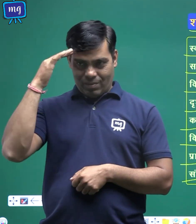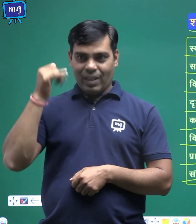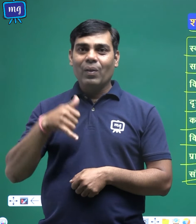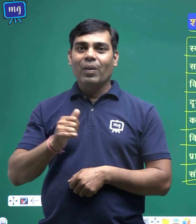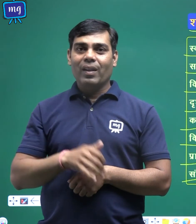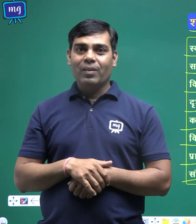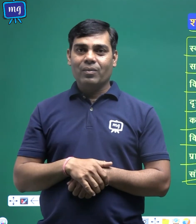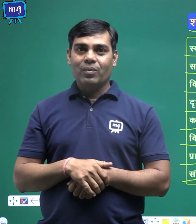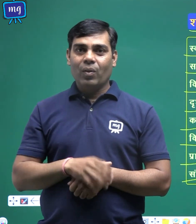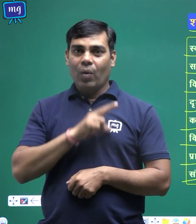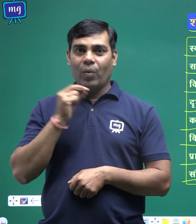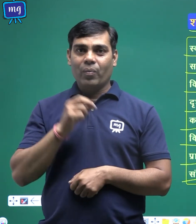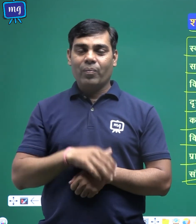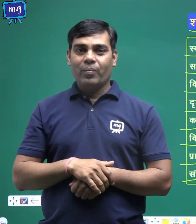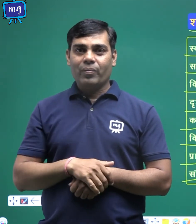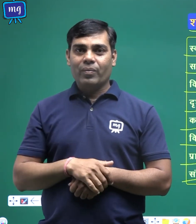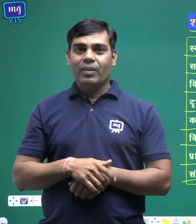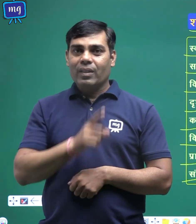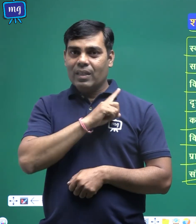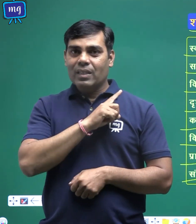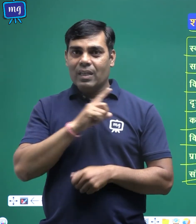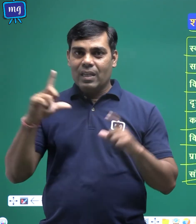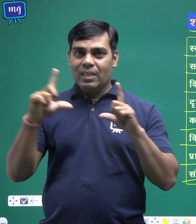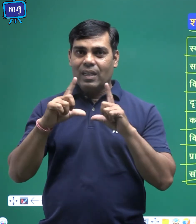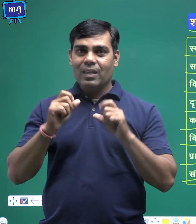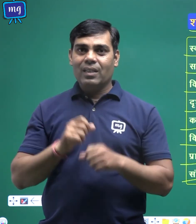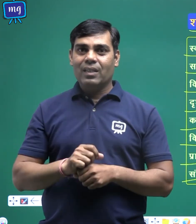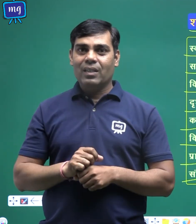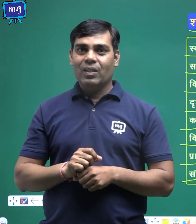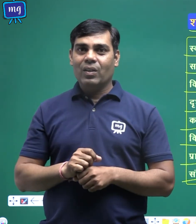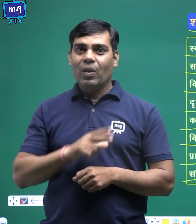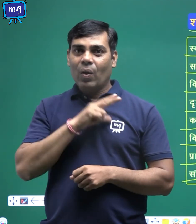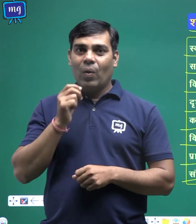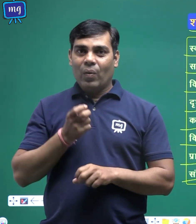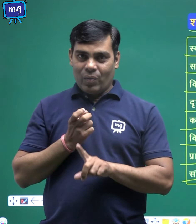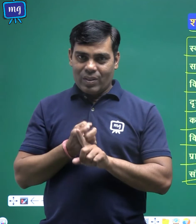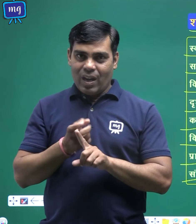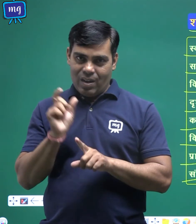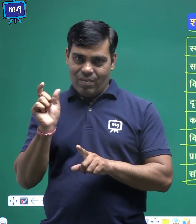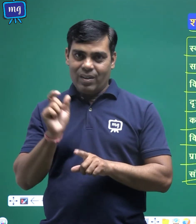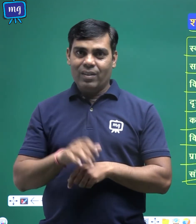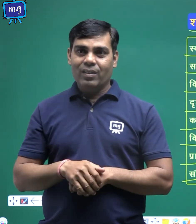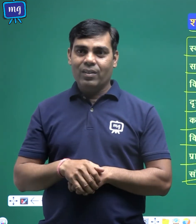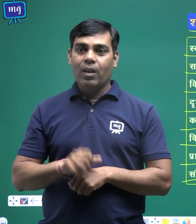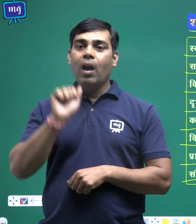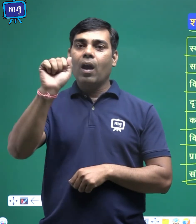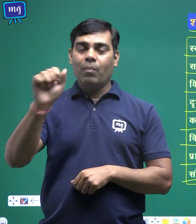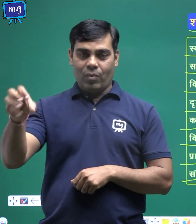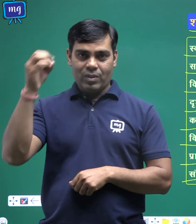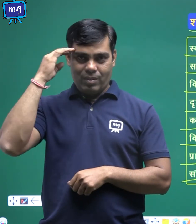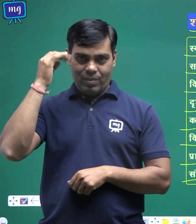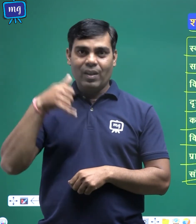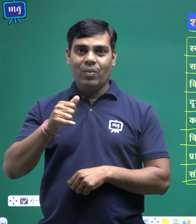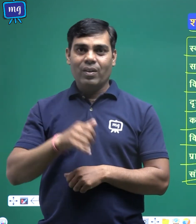होंगे और इसका सार और कठिन शब्द आपको समझ में आया